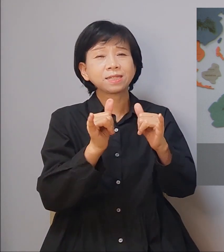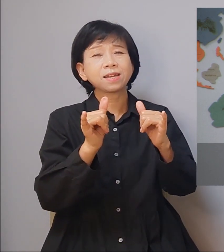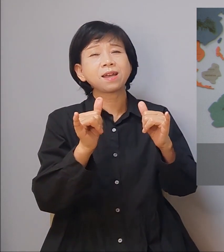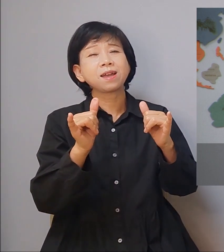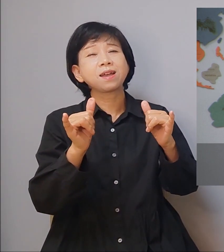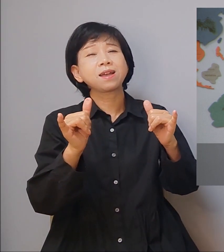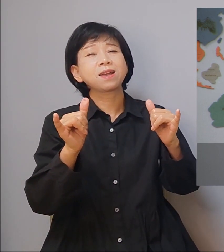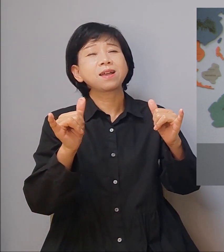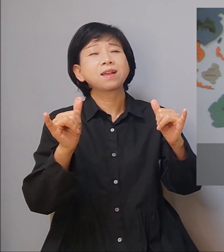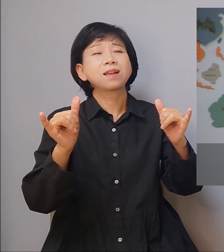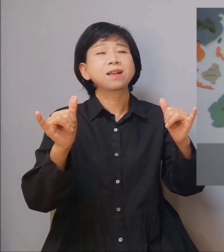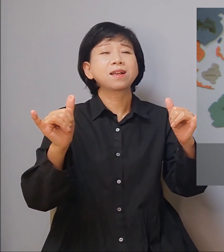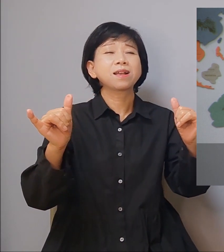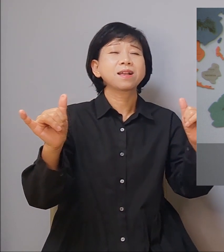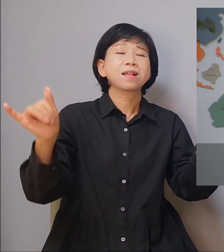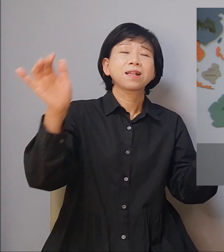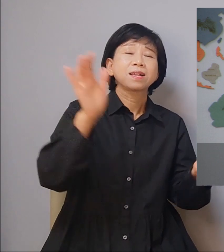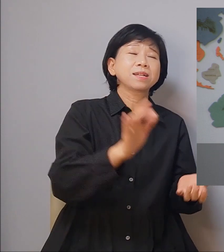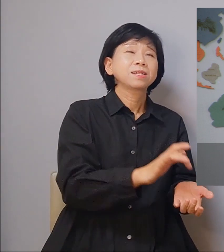부르는 자